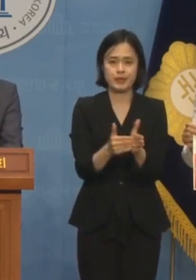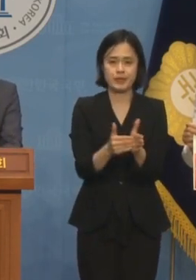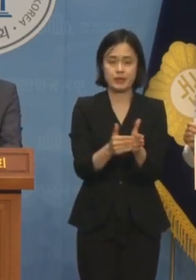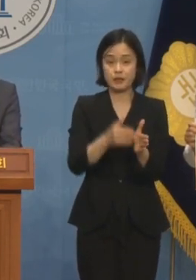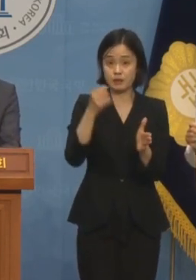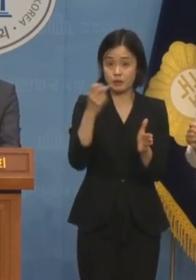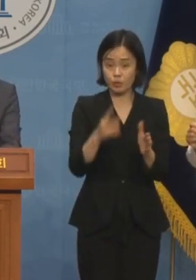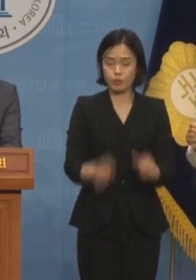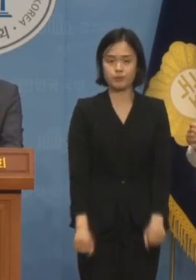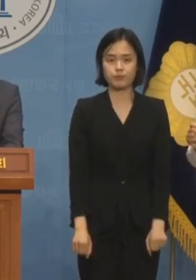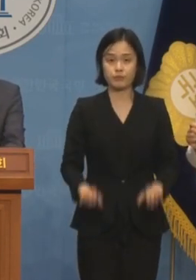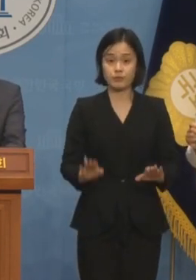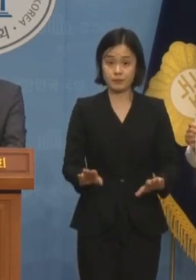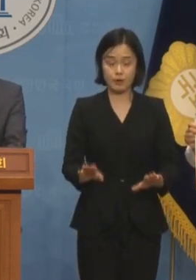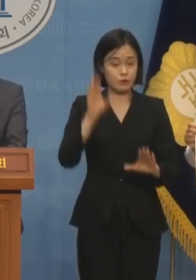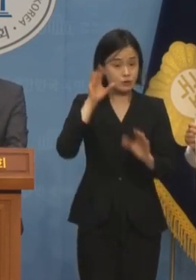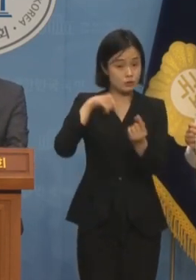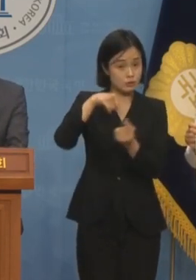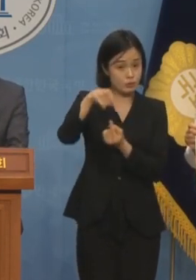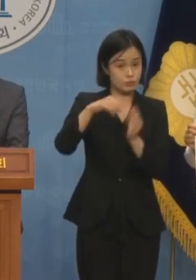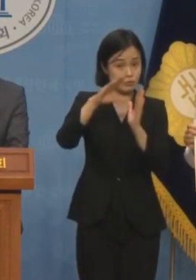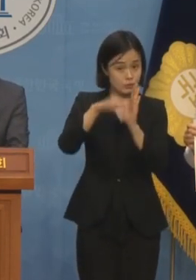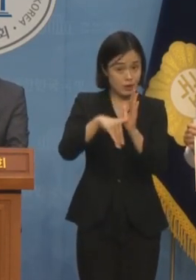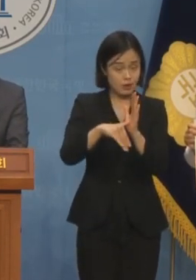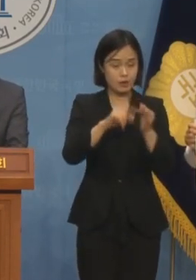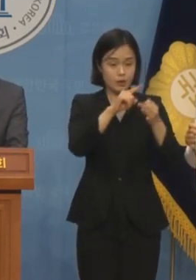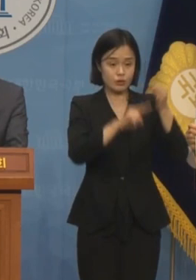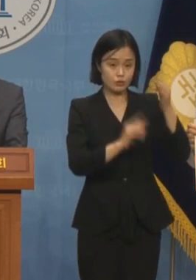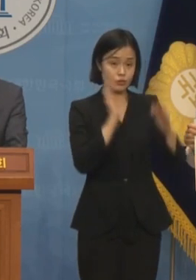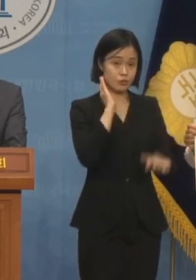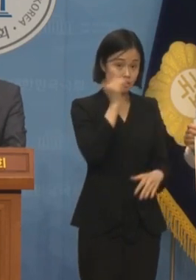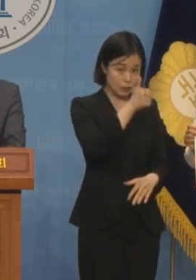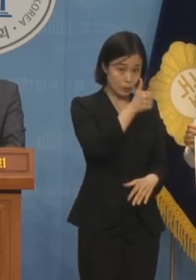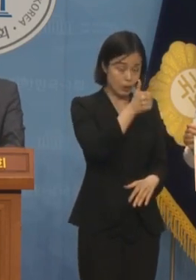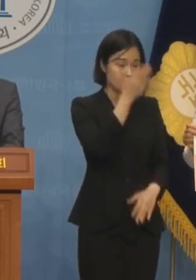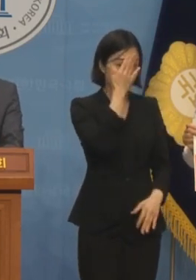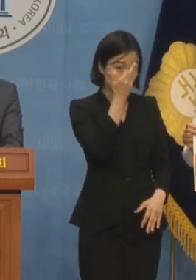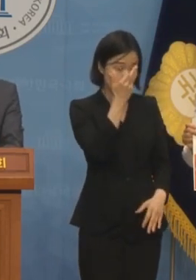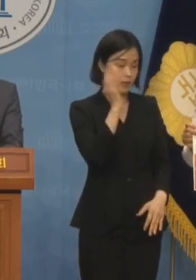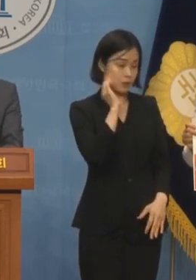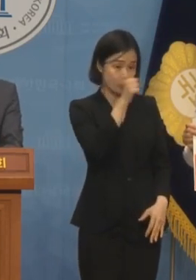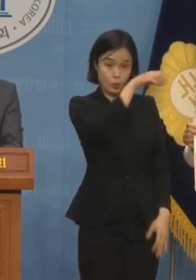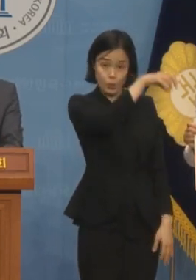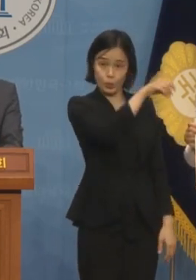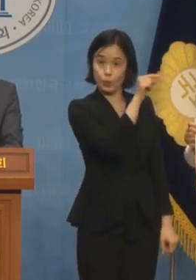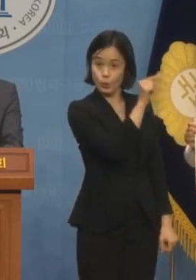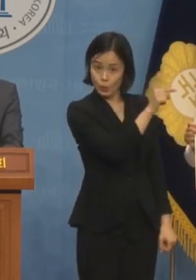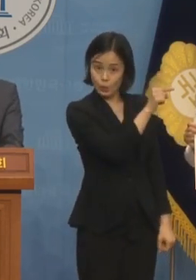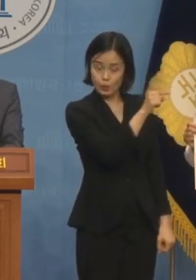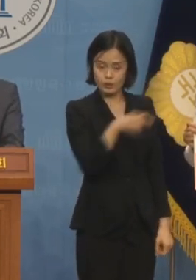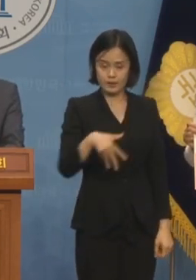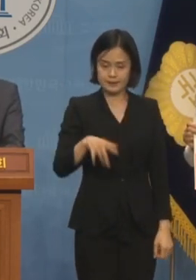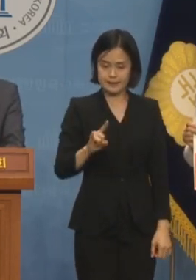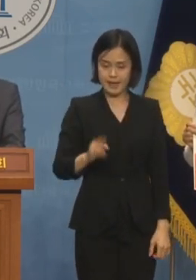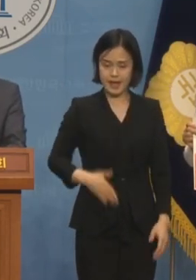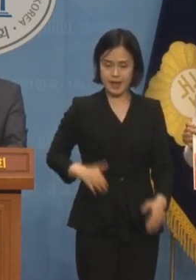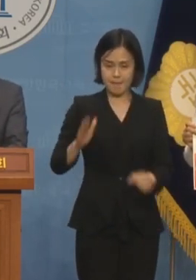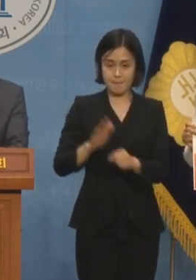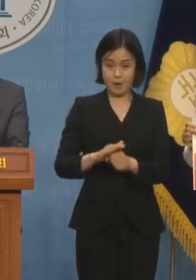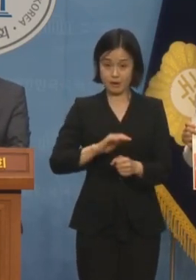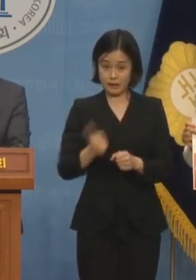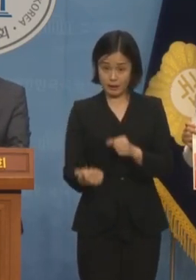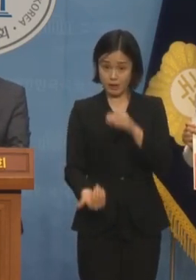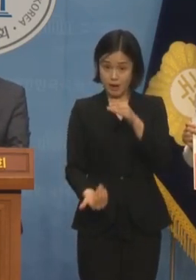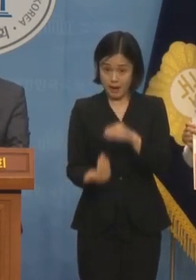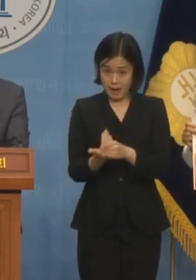또한 이번 입법청문회에서는 윤석열과 용산 대통령실이 최혜병 사건 수사 관련 외압을